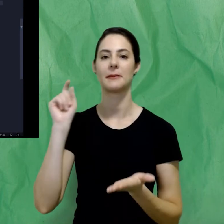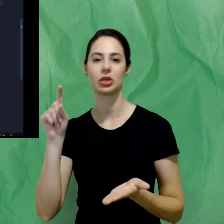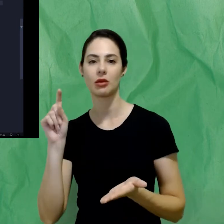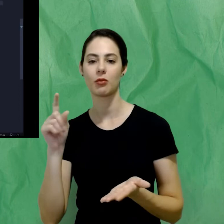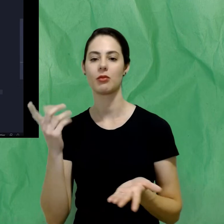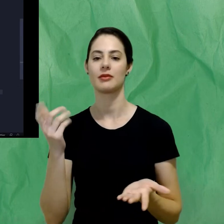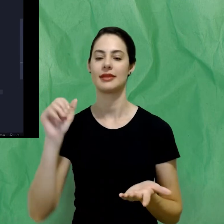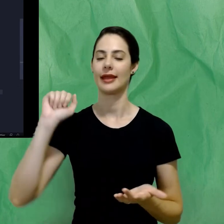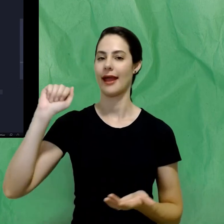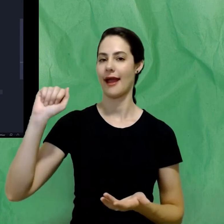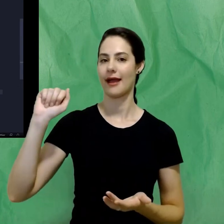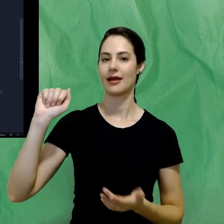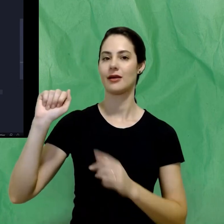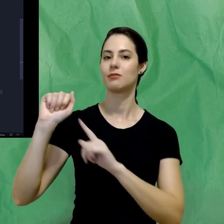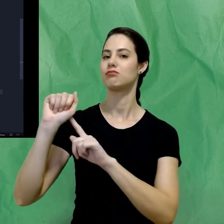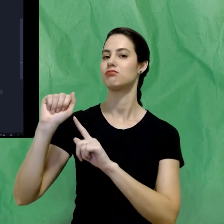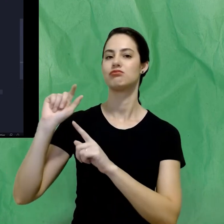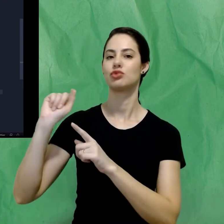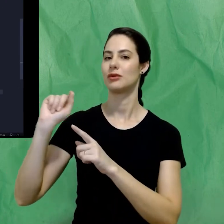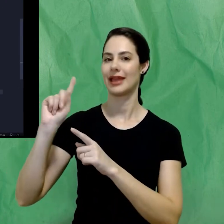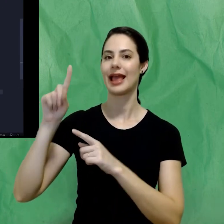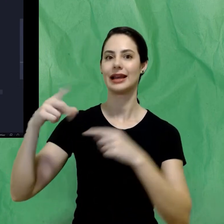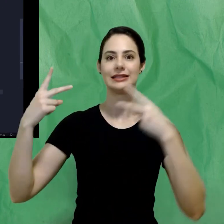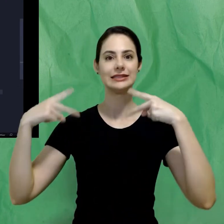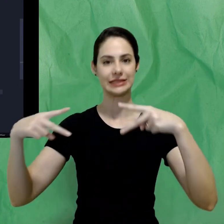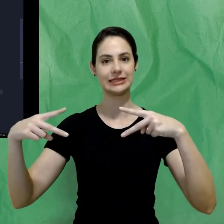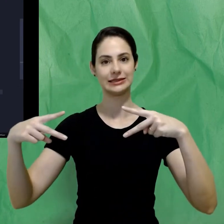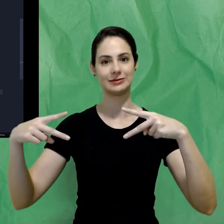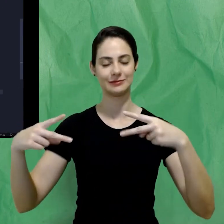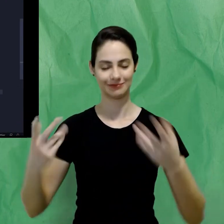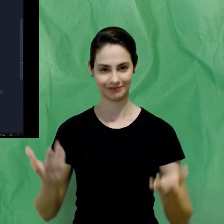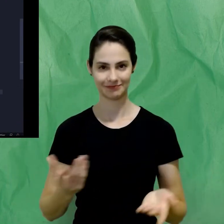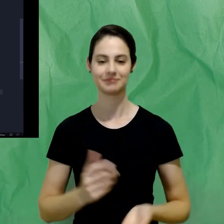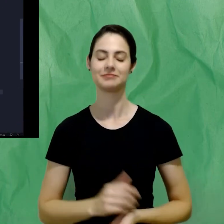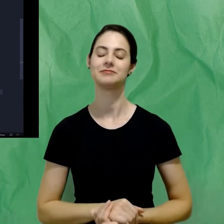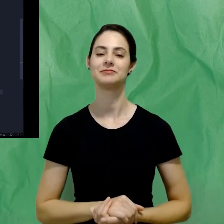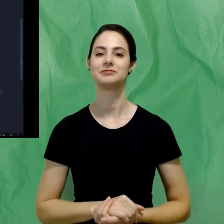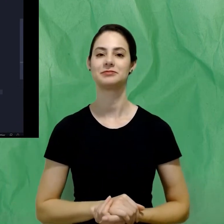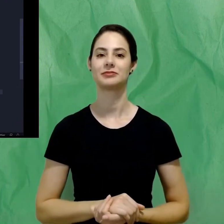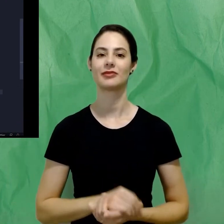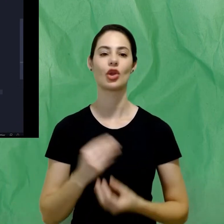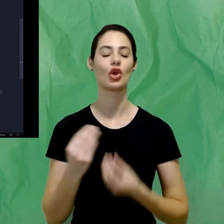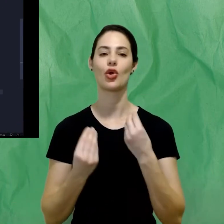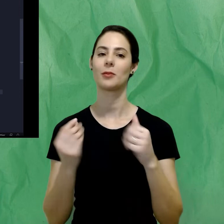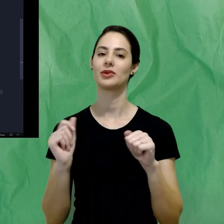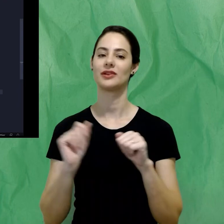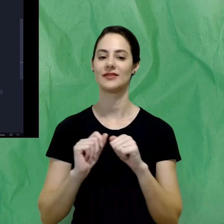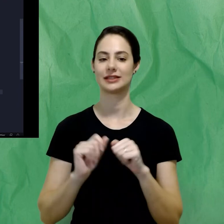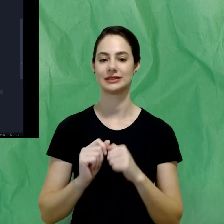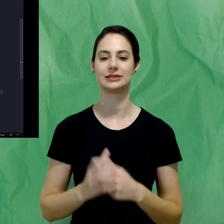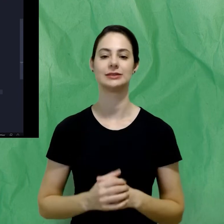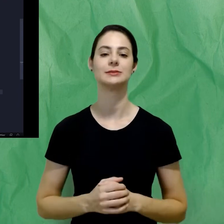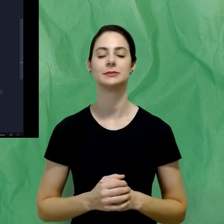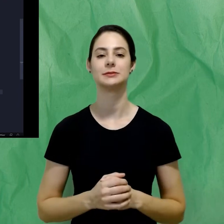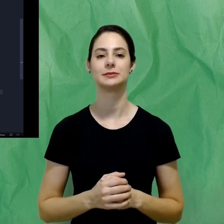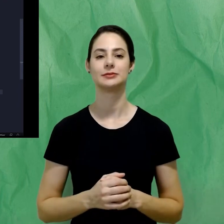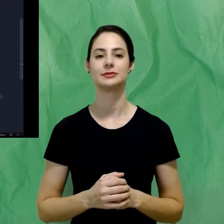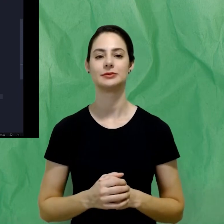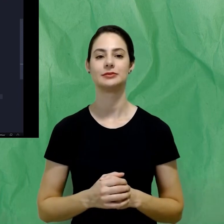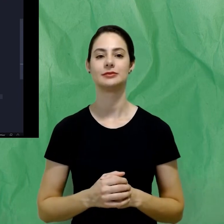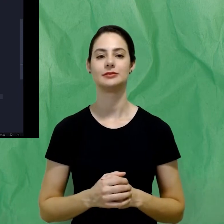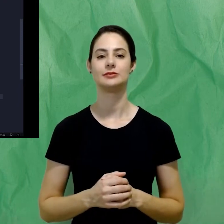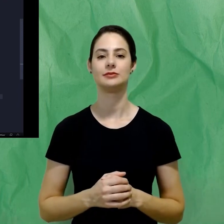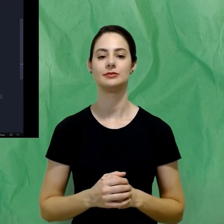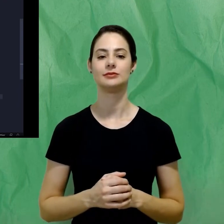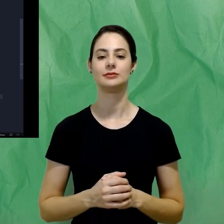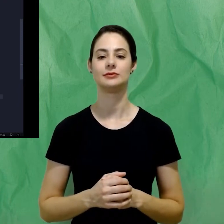a gente tem a tag A para poder marcar que é um link. E aí como que vai funcionar então